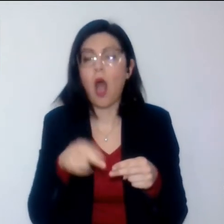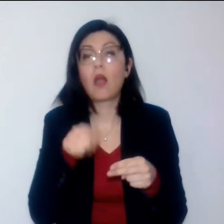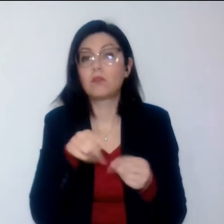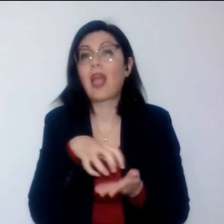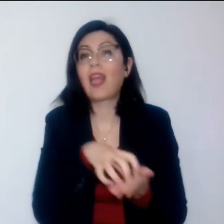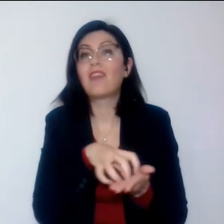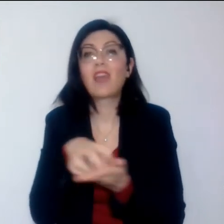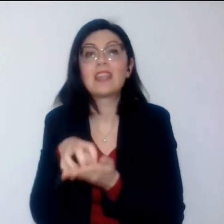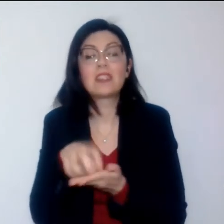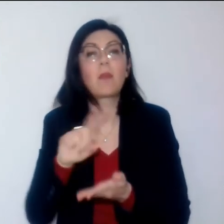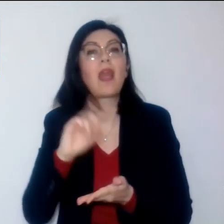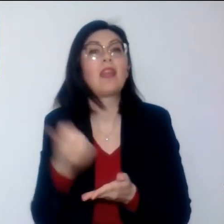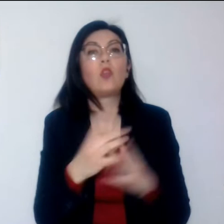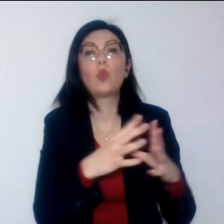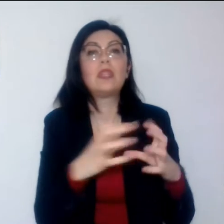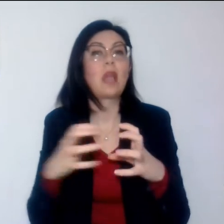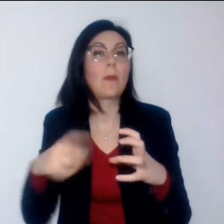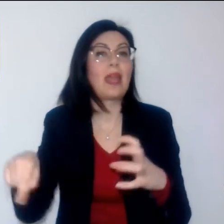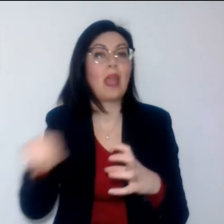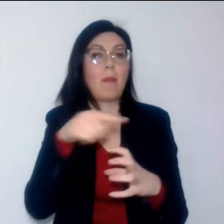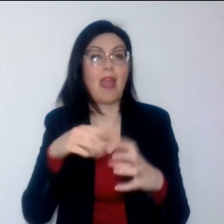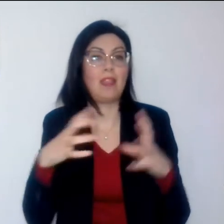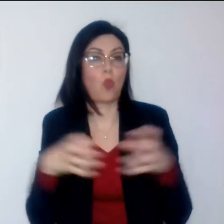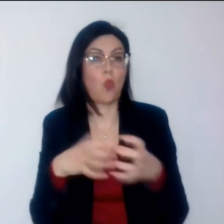tutti gli stabilimenti del gruppo